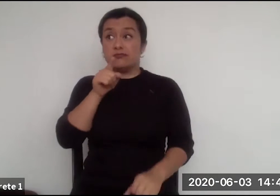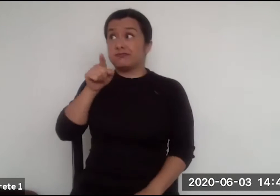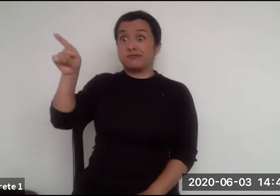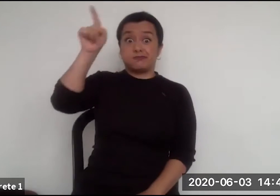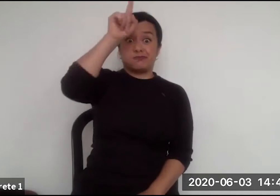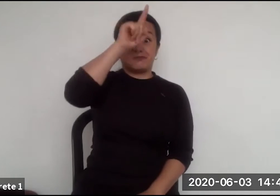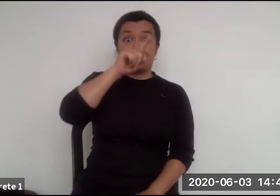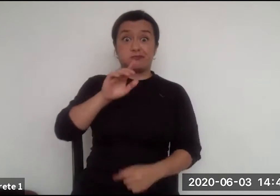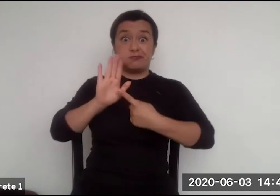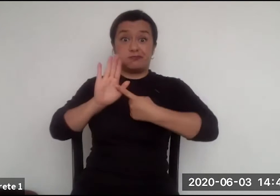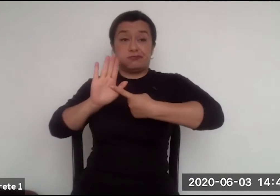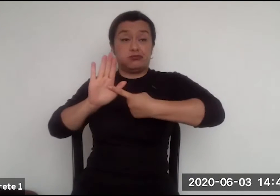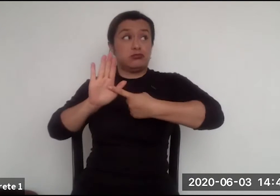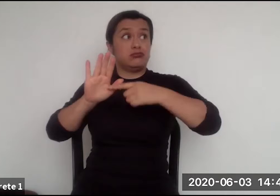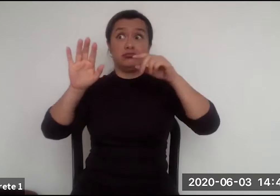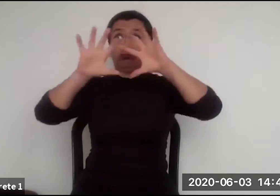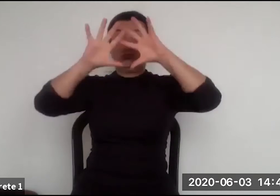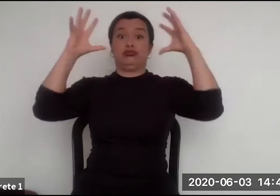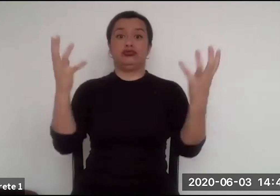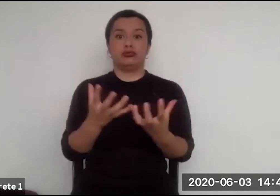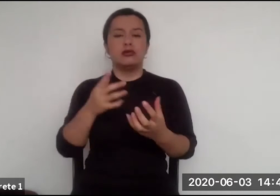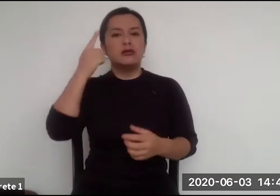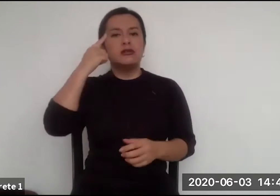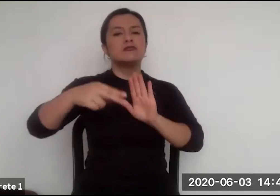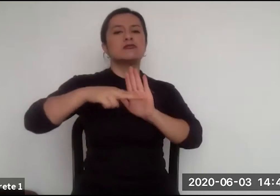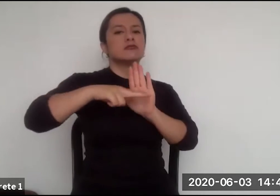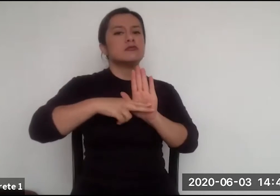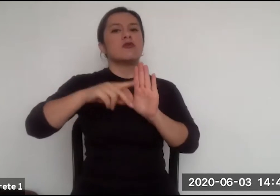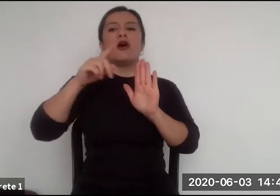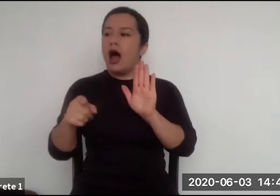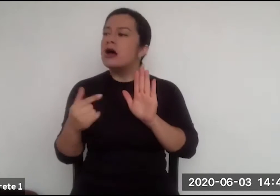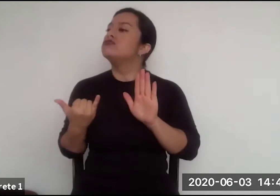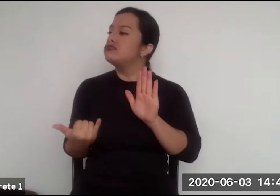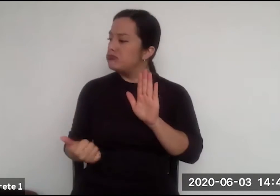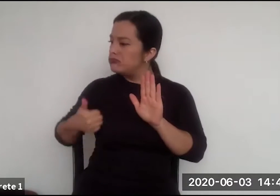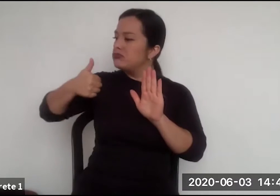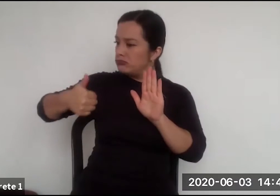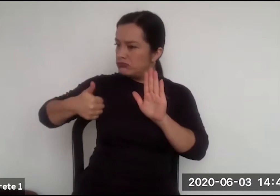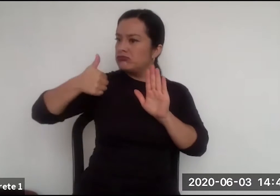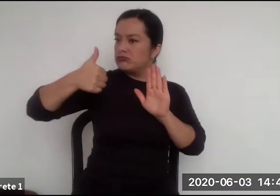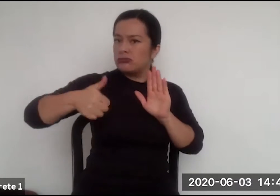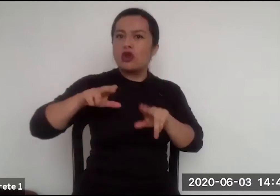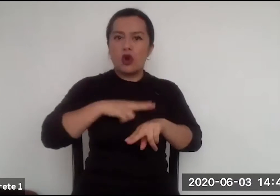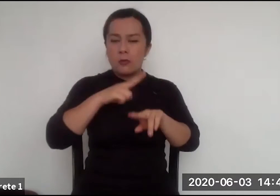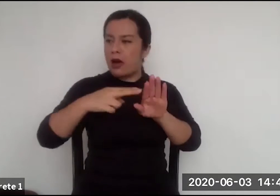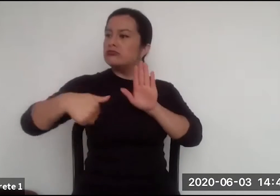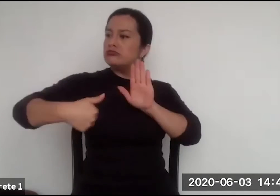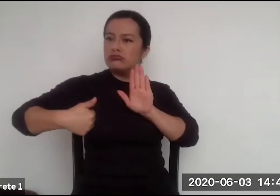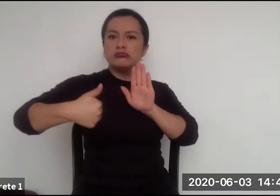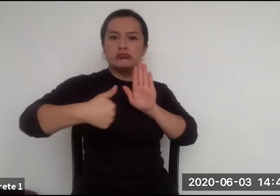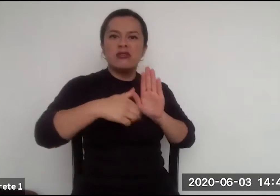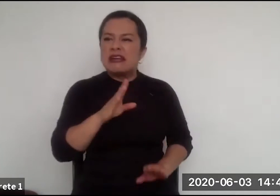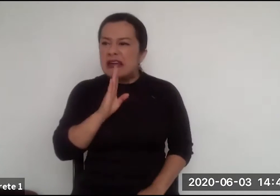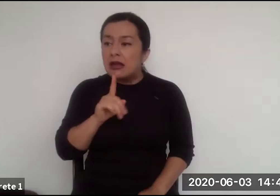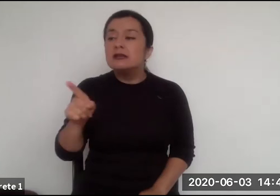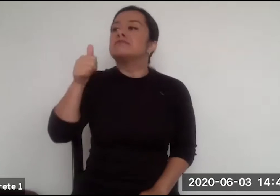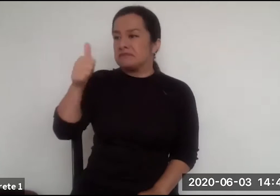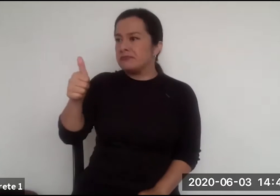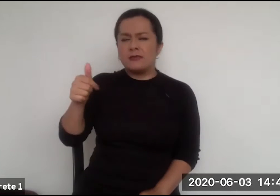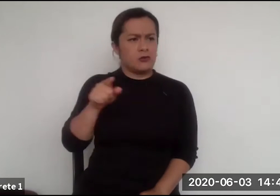doxa ideológica en torno a lo que es normal, cómo se construye la normalidad, quiénes son, quiénes no son,